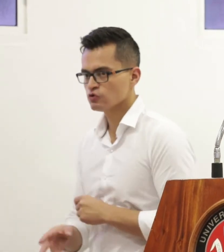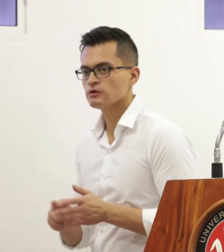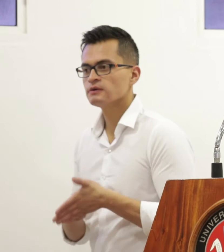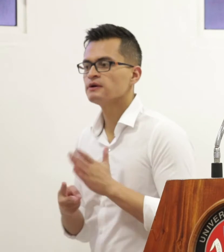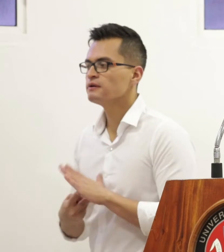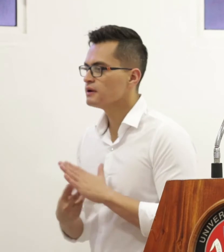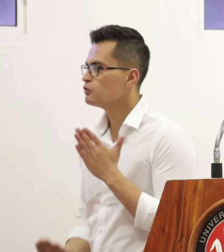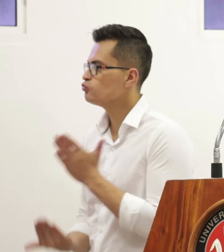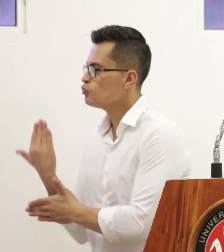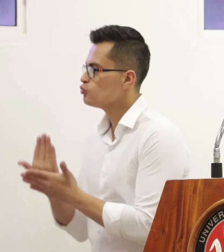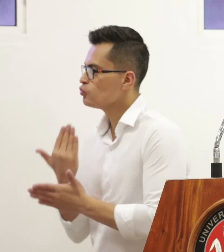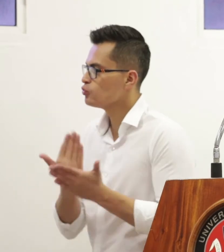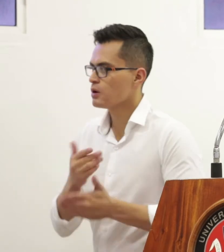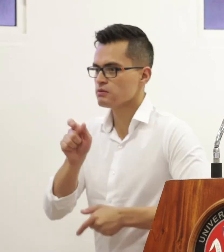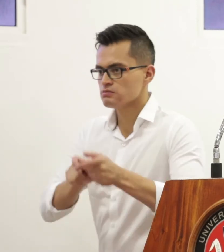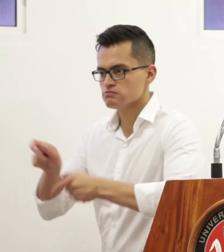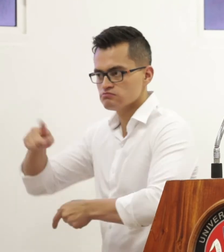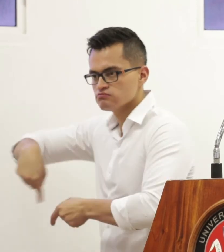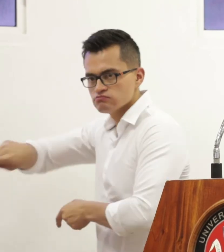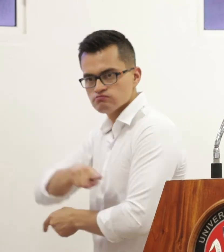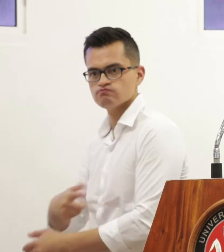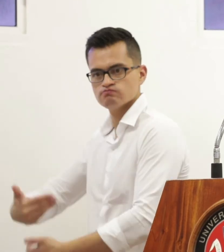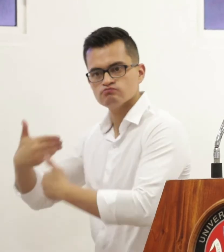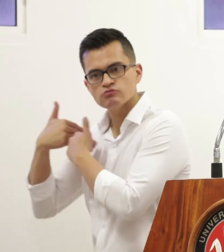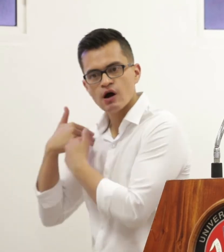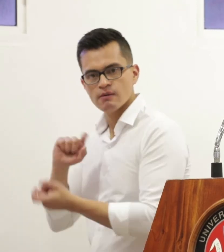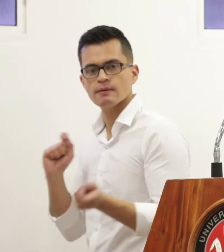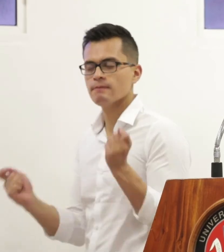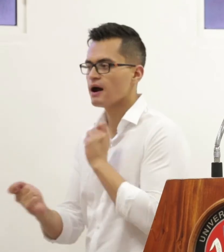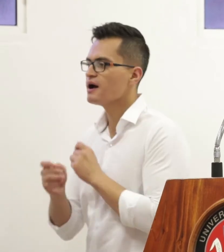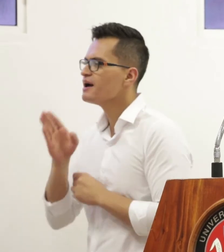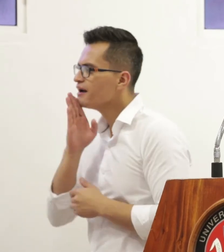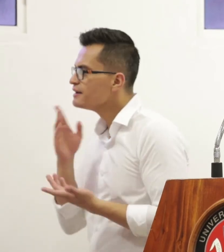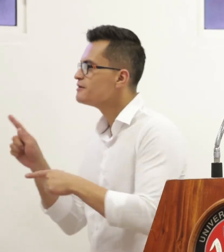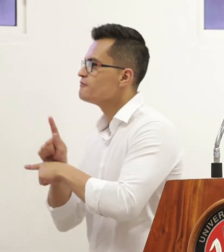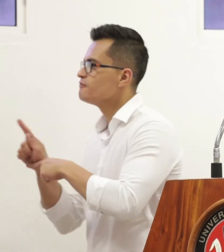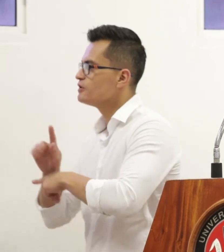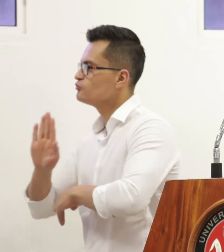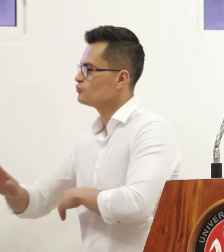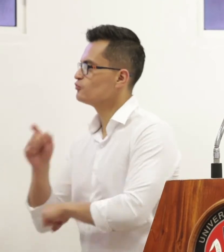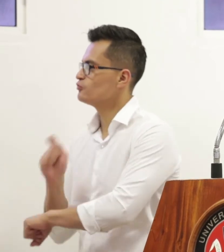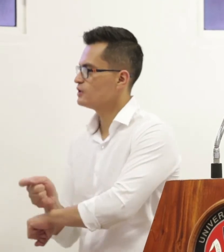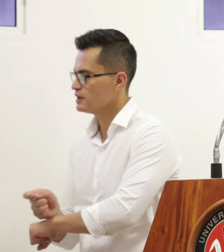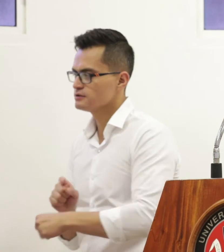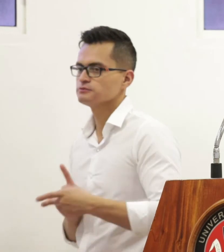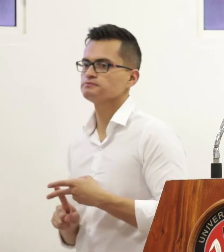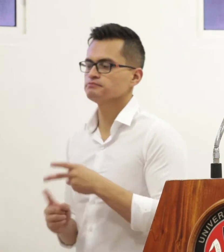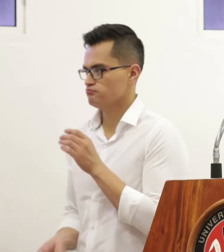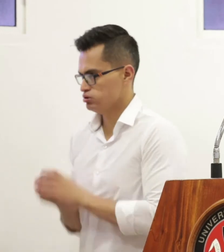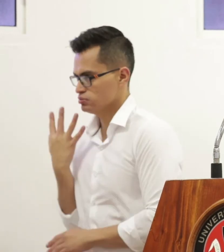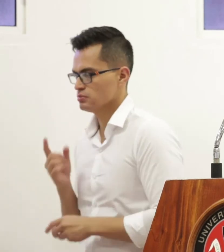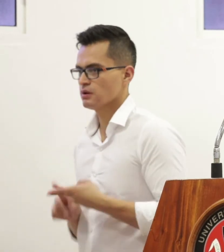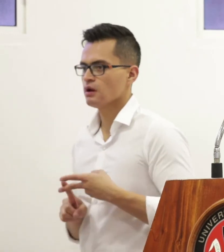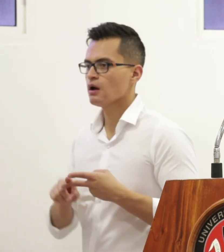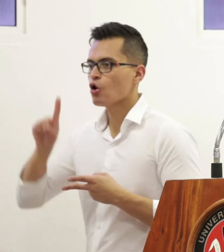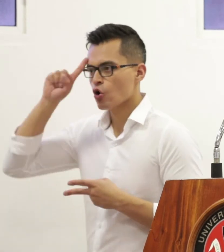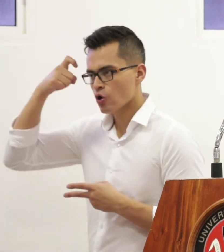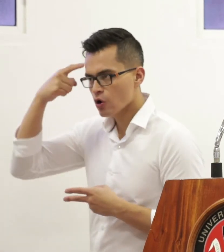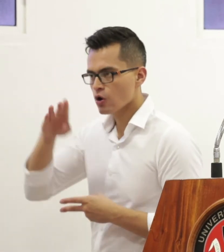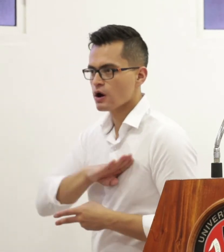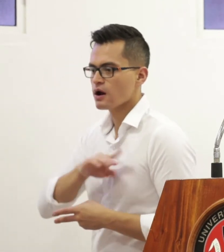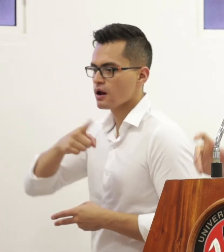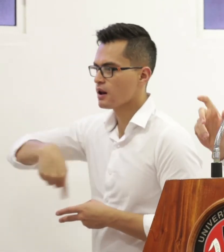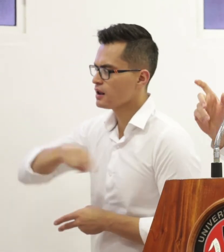protagonistas, que tiene que venir de las facultades de derecho, que tiene que venir de las necesidades que tienen los gobernadores y los